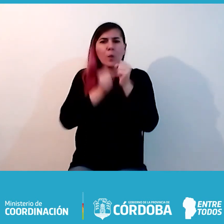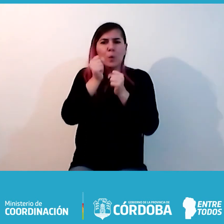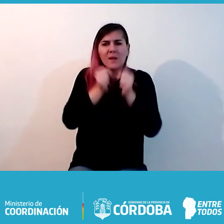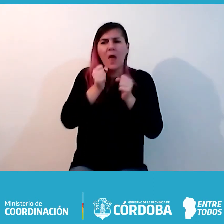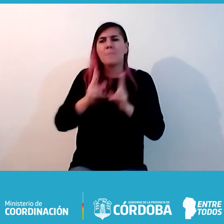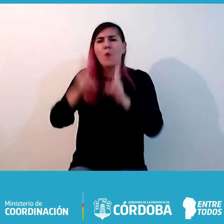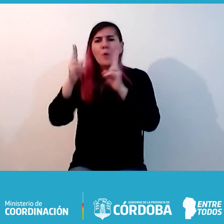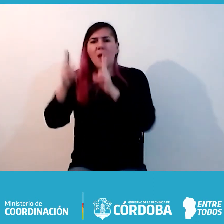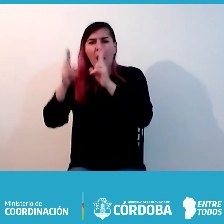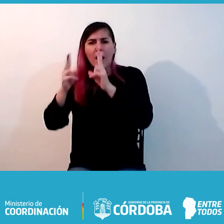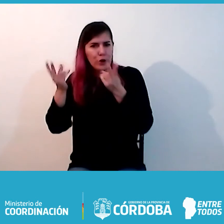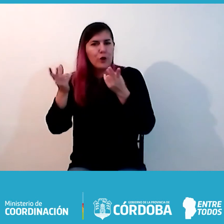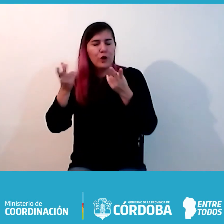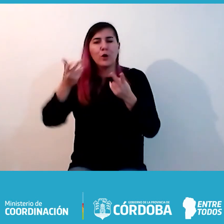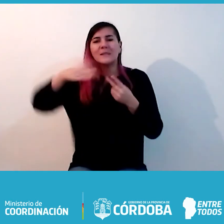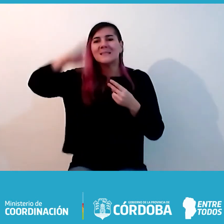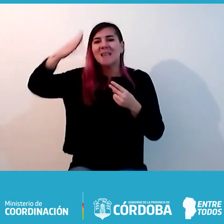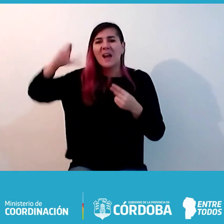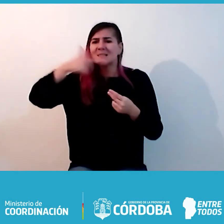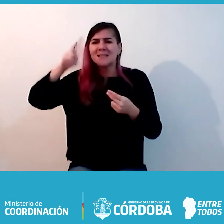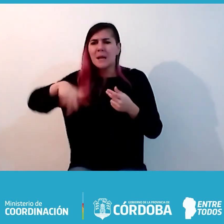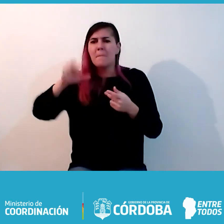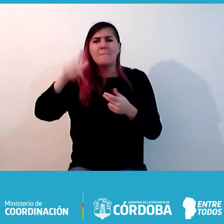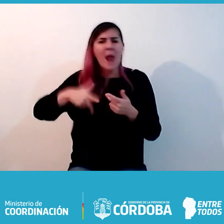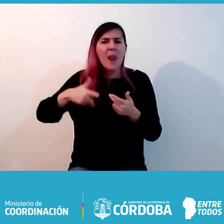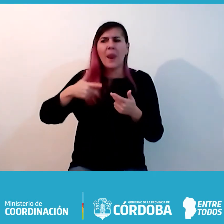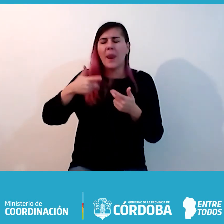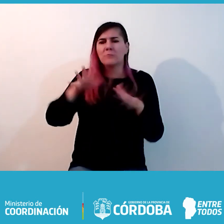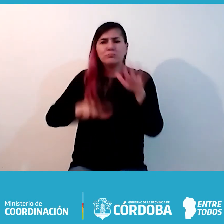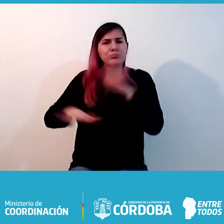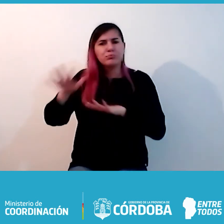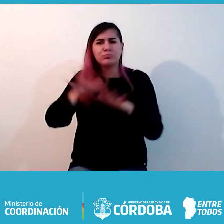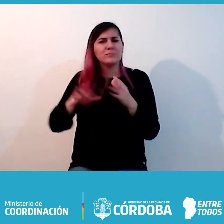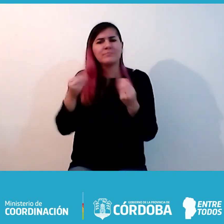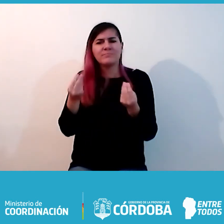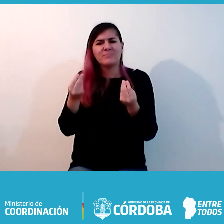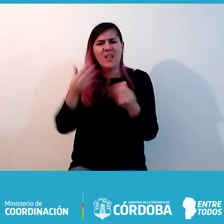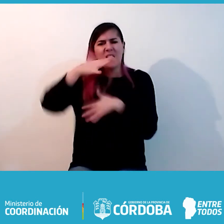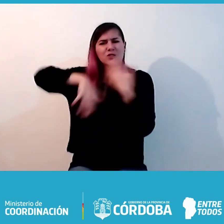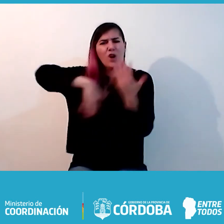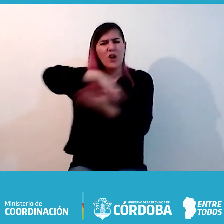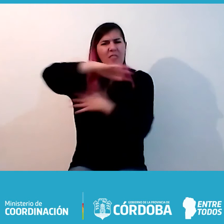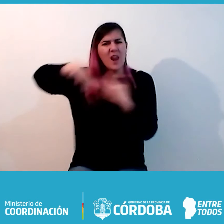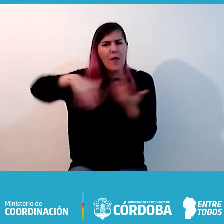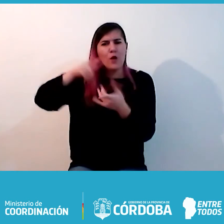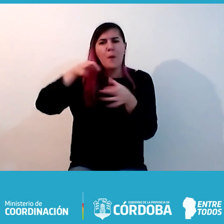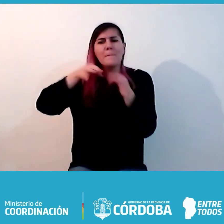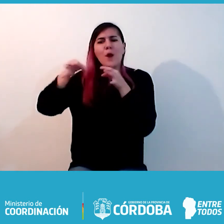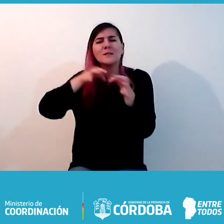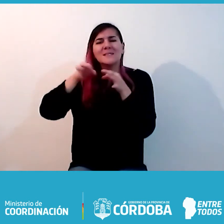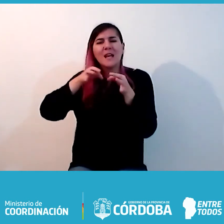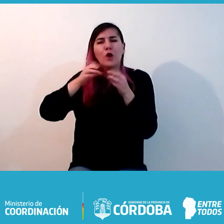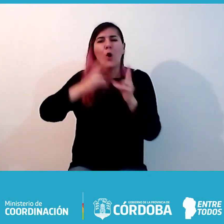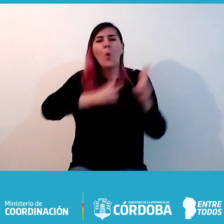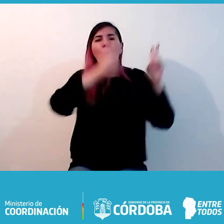inmobiliario. La urbanización de las sierras sin planificación y ordenamiento territorial lo hacen desordenado y caótico. Este proyecto de urbanización